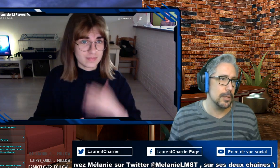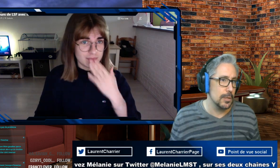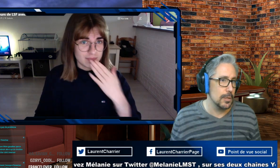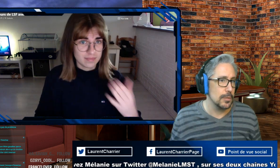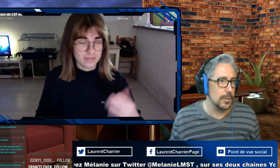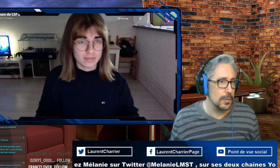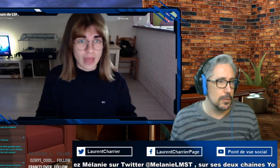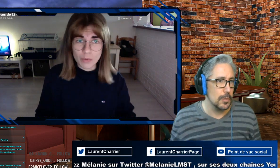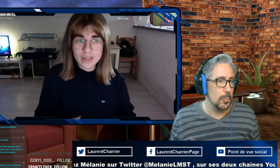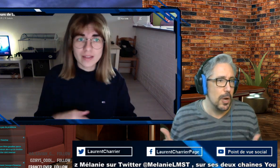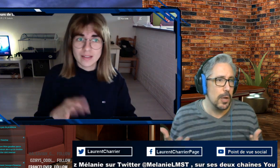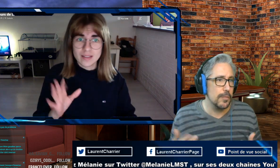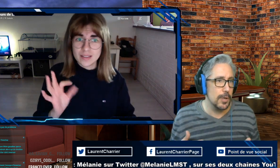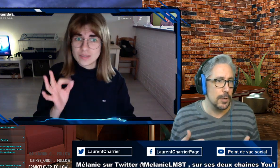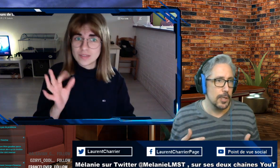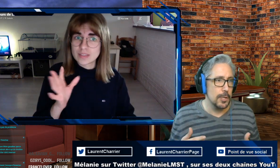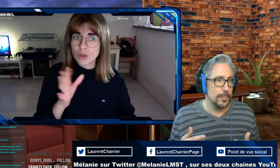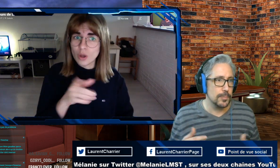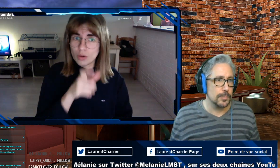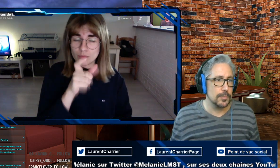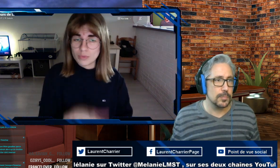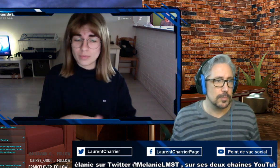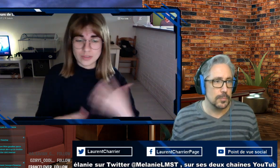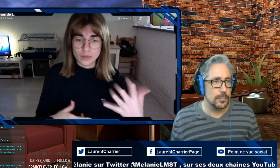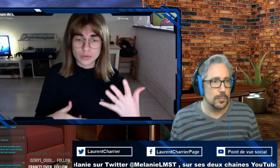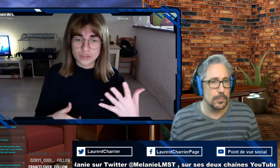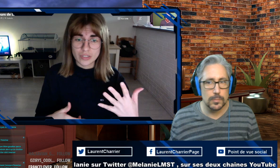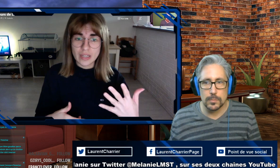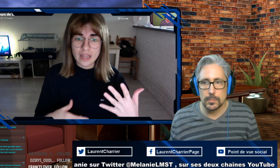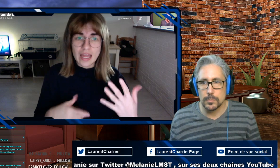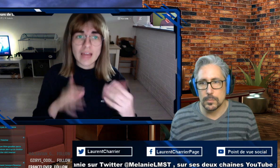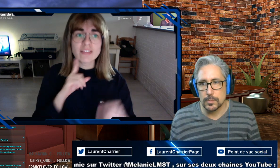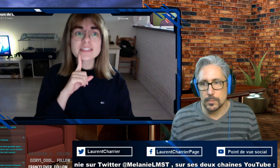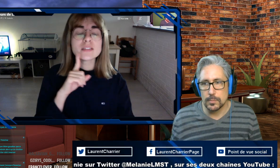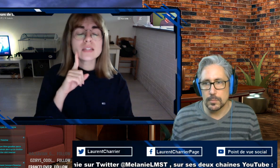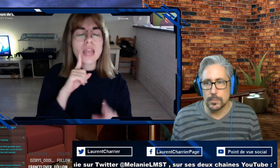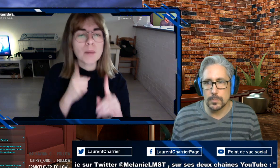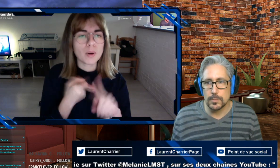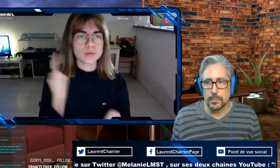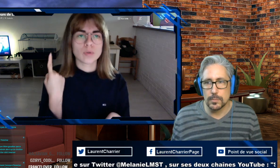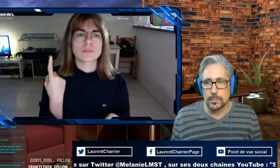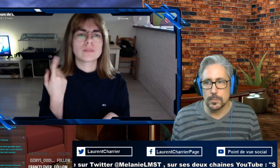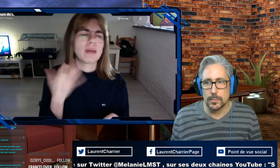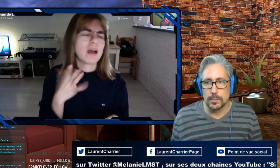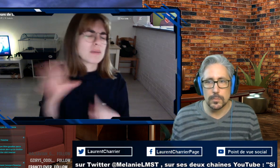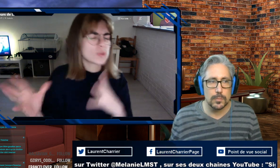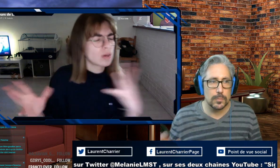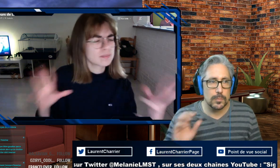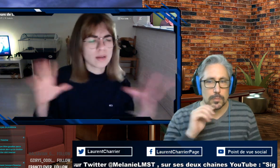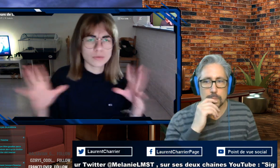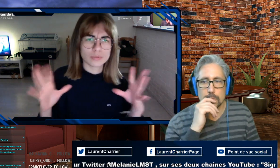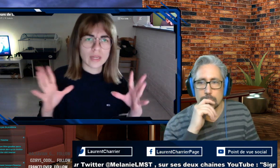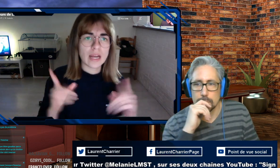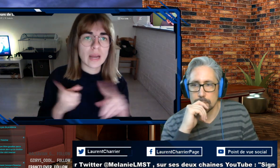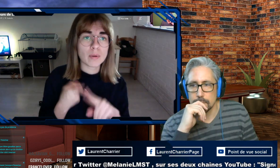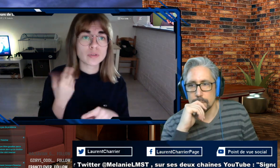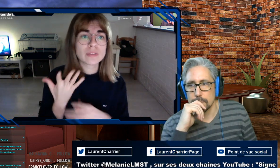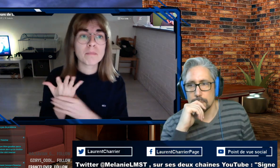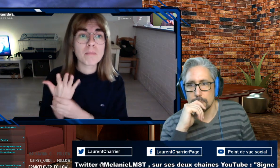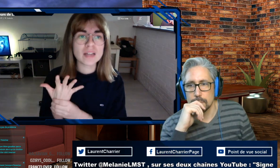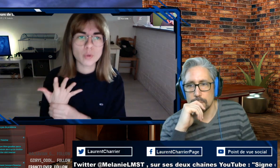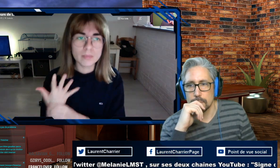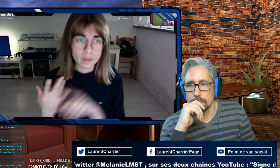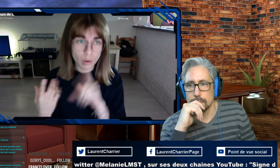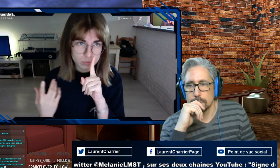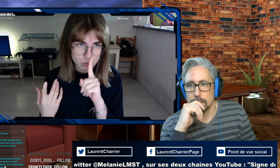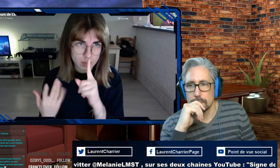c'est pareil? Ah oui. Pareil, voilà. En fait, une personne gauchie. En fait, L'important, c'est pas main droite, main gauche, tout ça. L'important, c'est